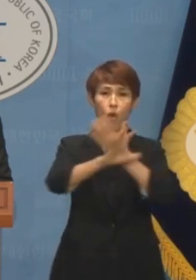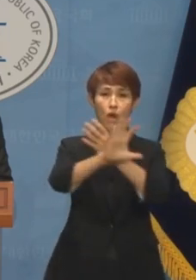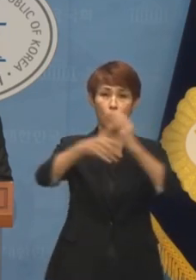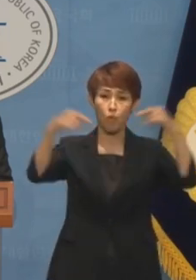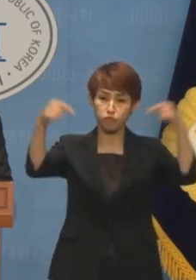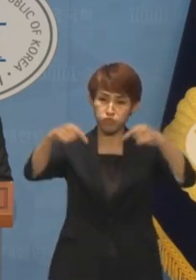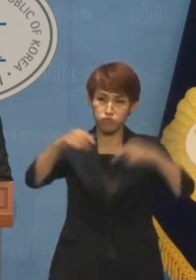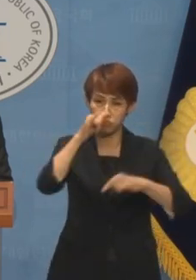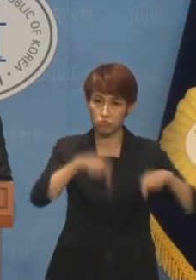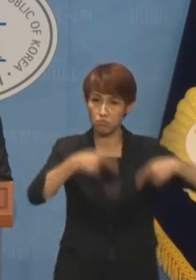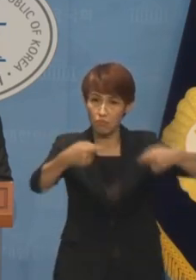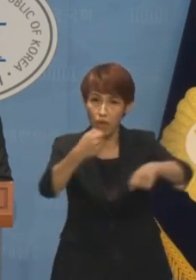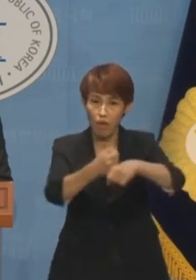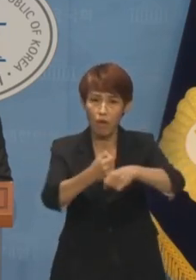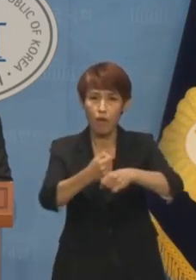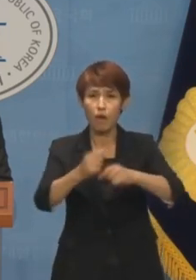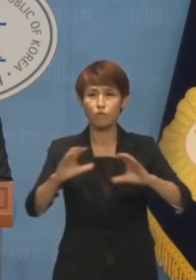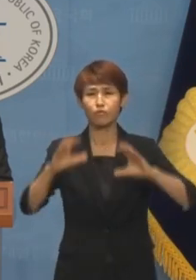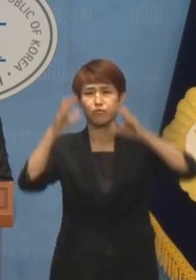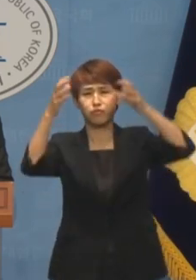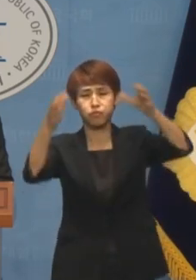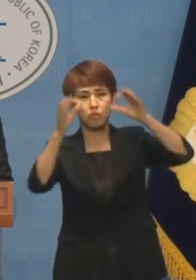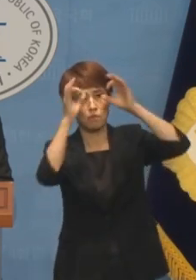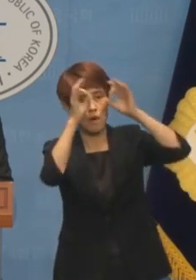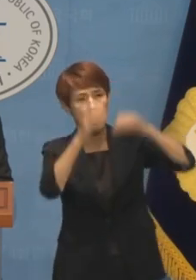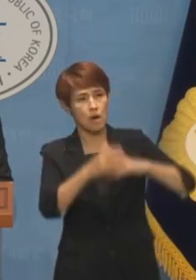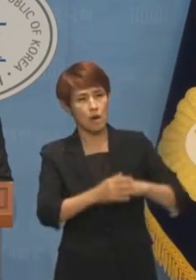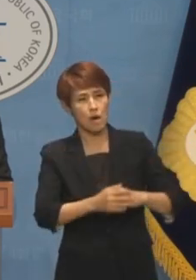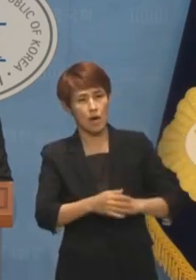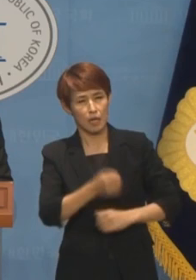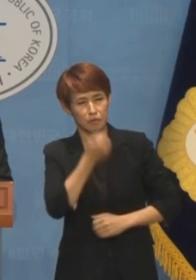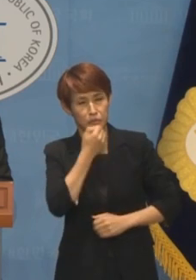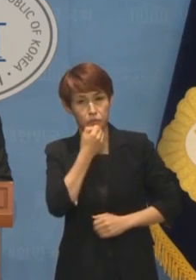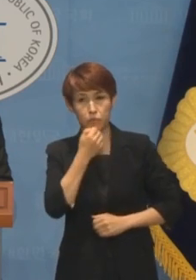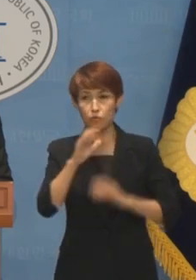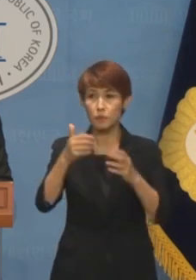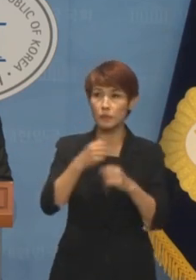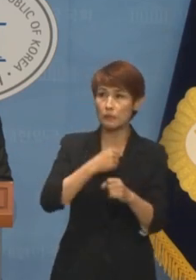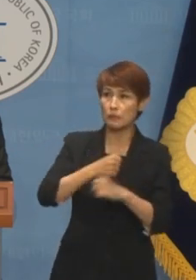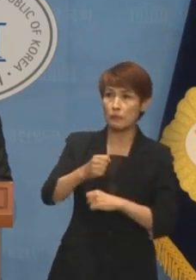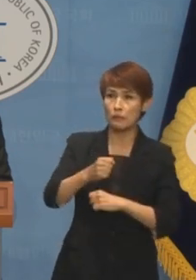나서겠다니 국제사회의 조롱은 국민이 감당하라는 말입니까?